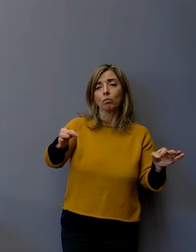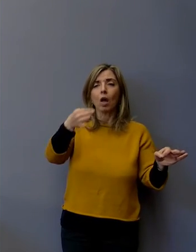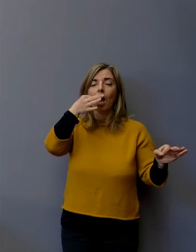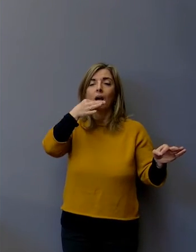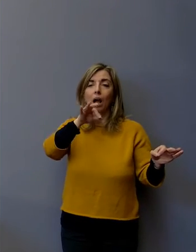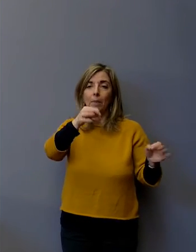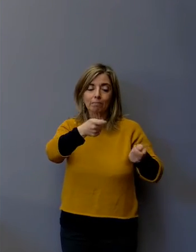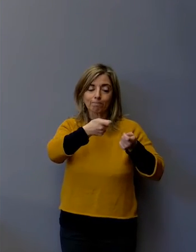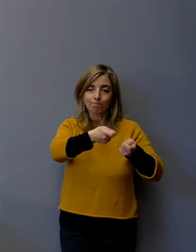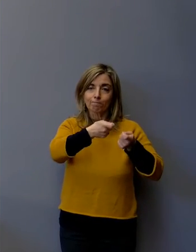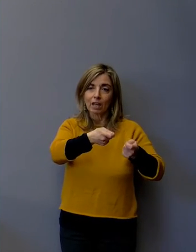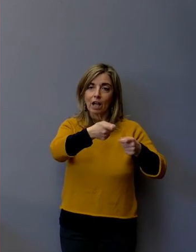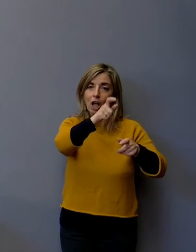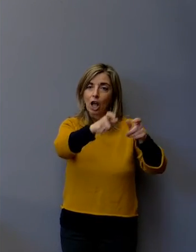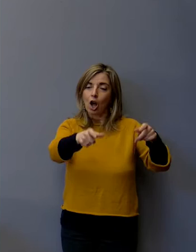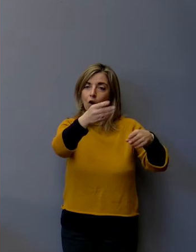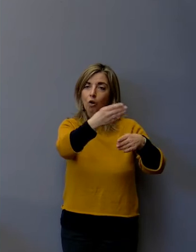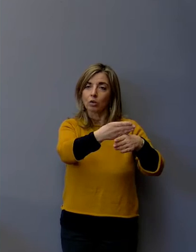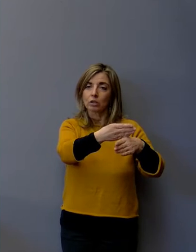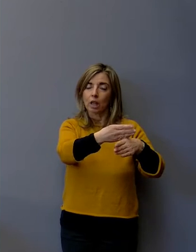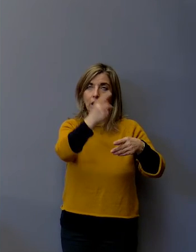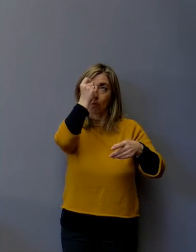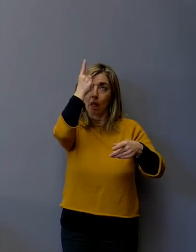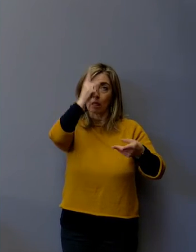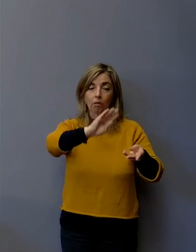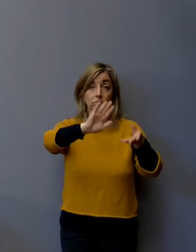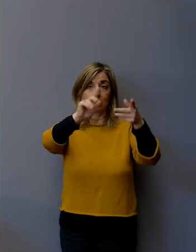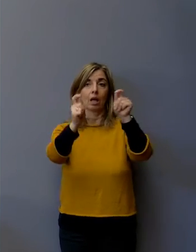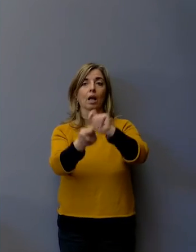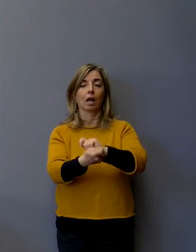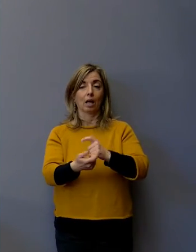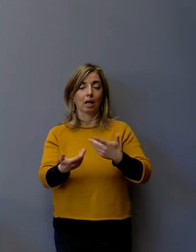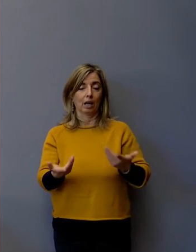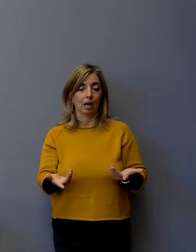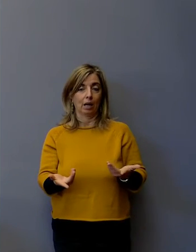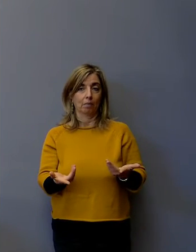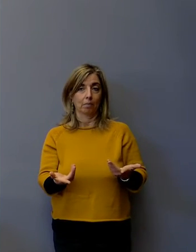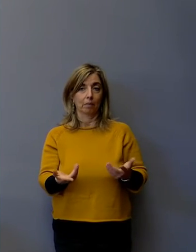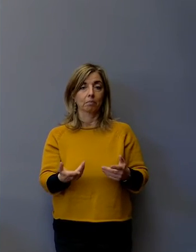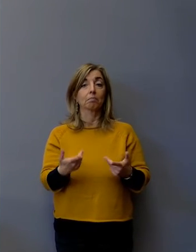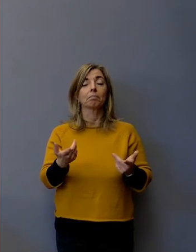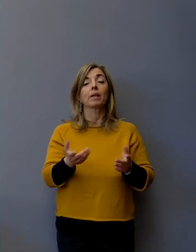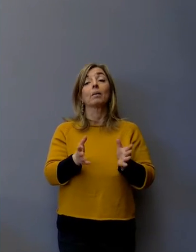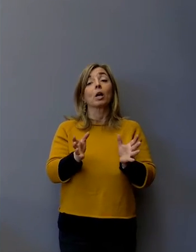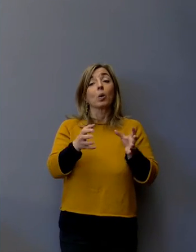annunceranno un voto diverso rispetto alla delibera che propone la stessa maggioranza